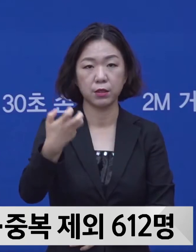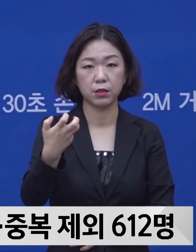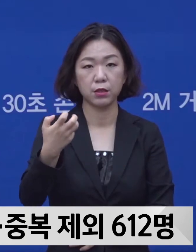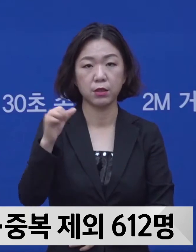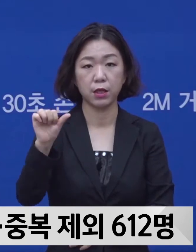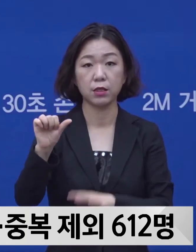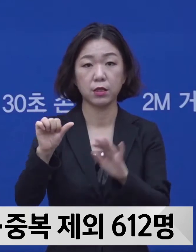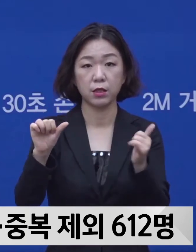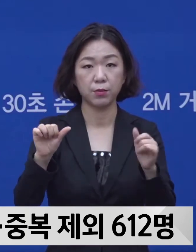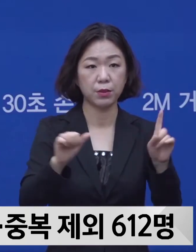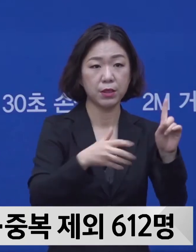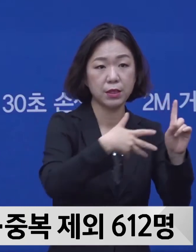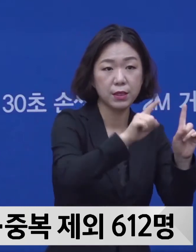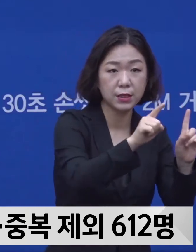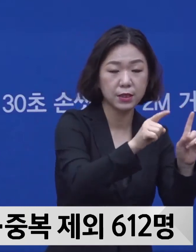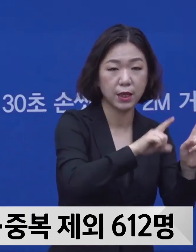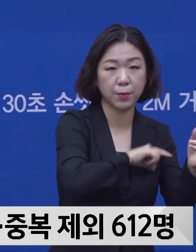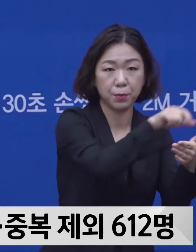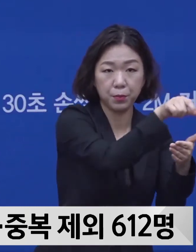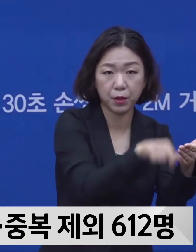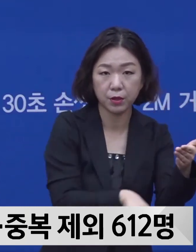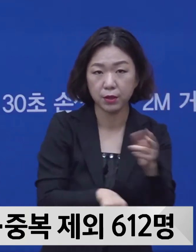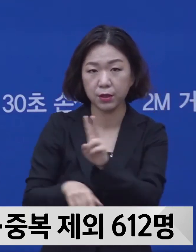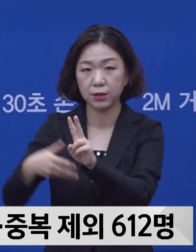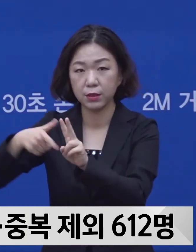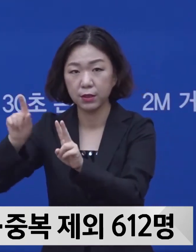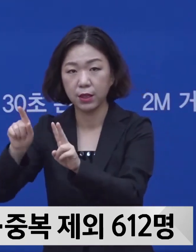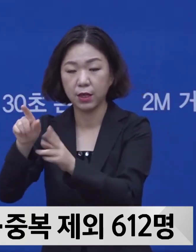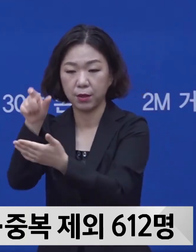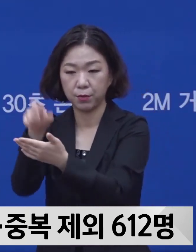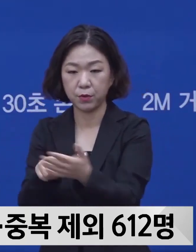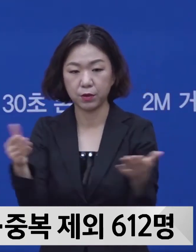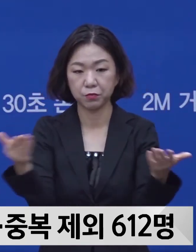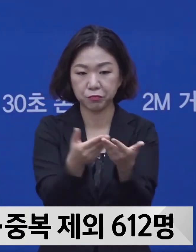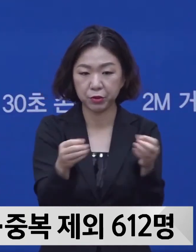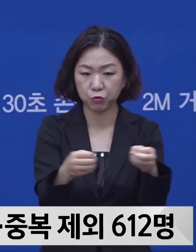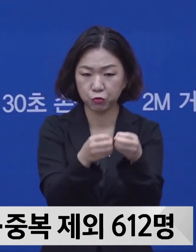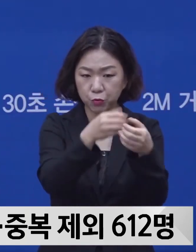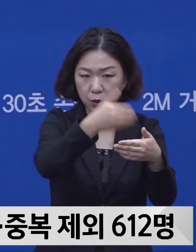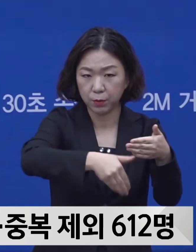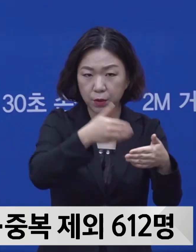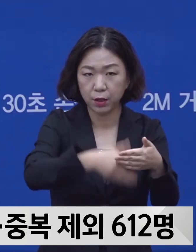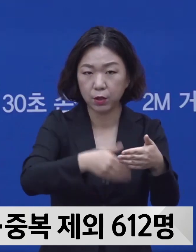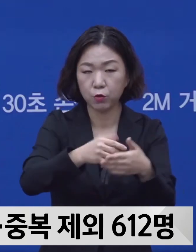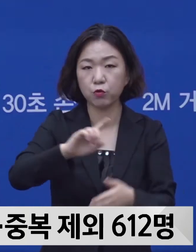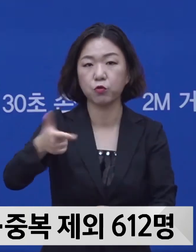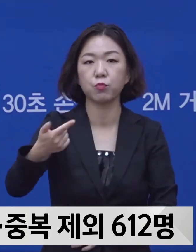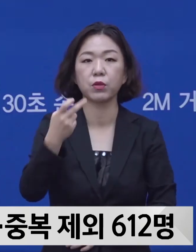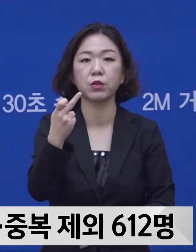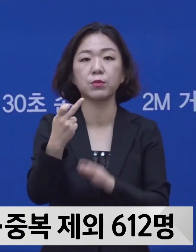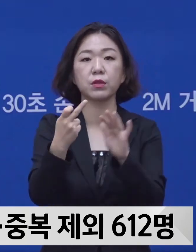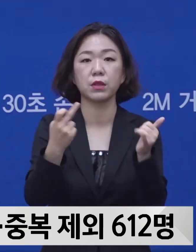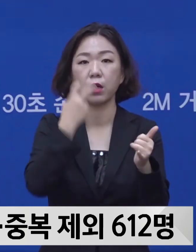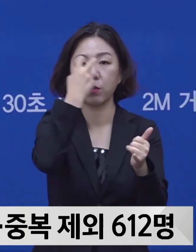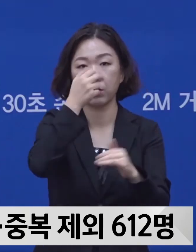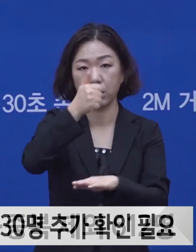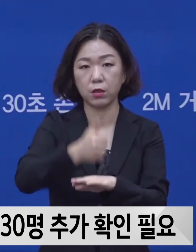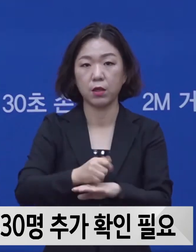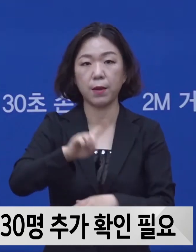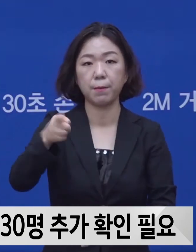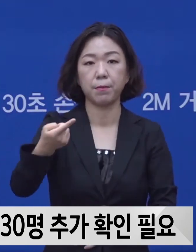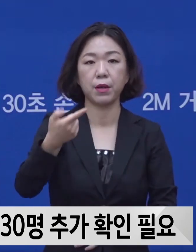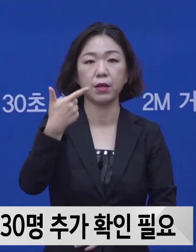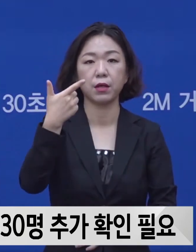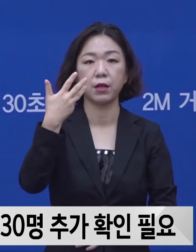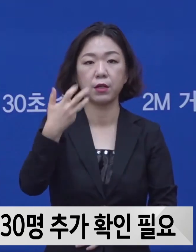1,085명을 1차 통보된 명단과 중복 인원을 제외한 612명에 대한 검사 여부를 확인한 결과